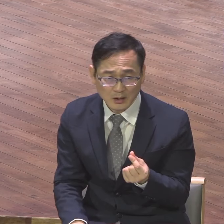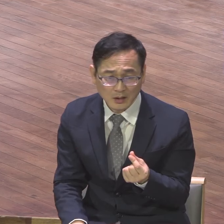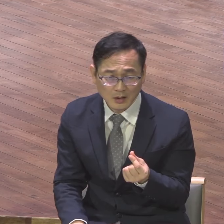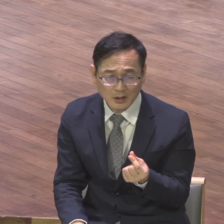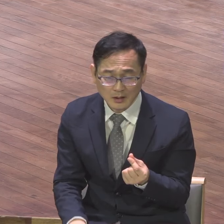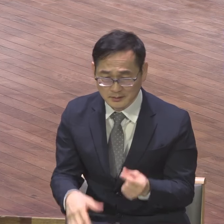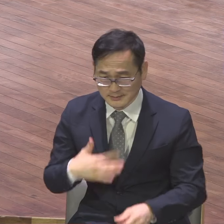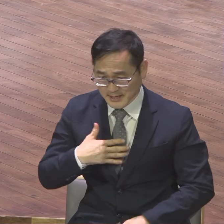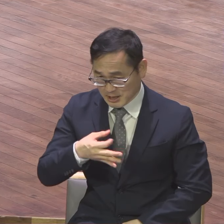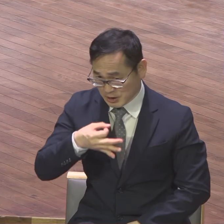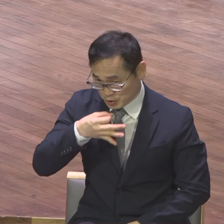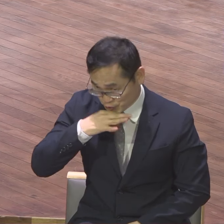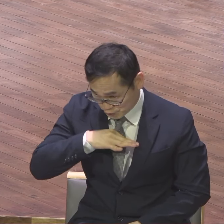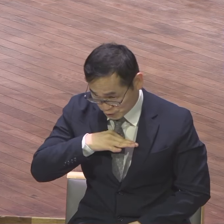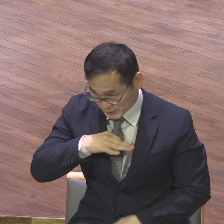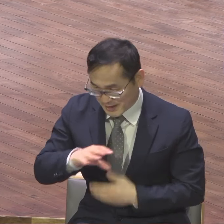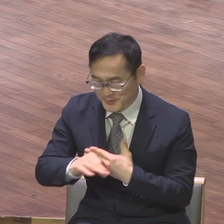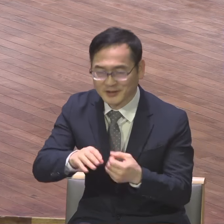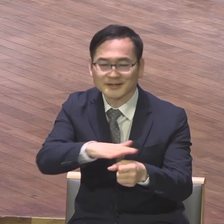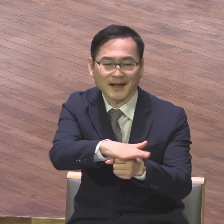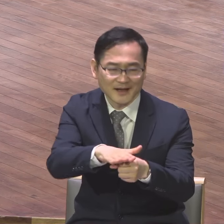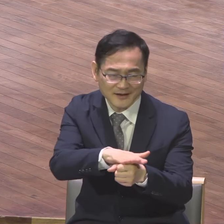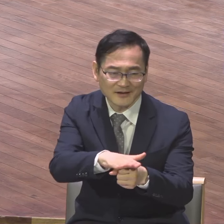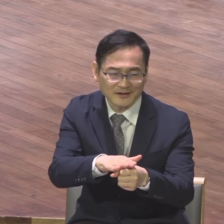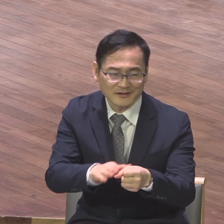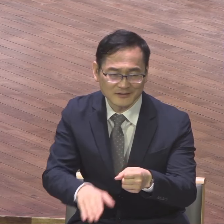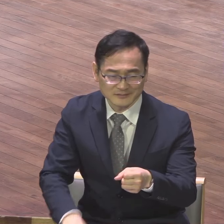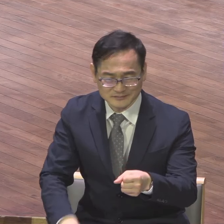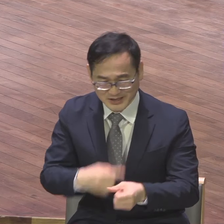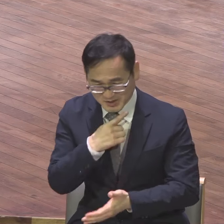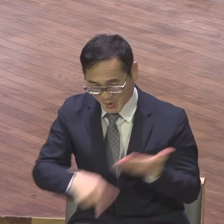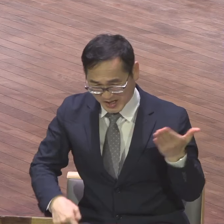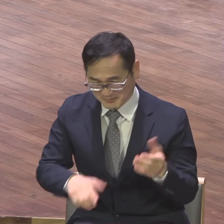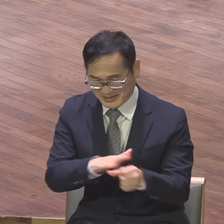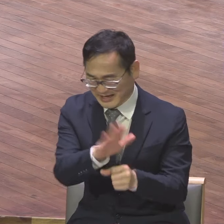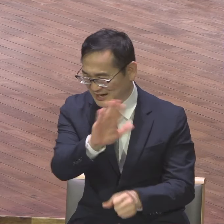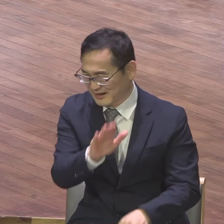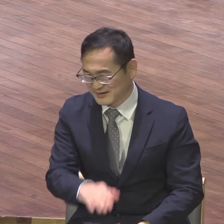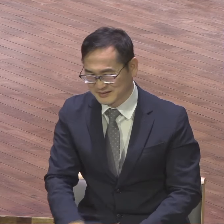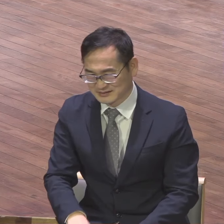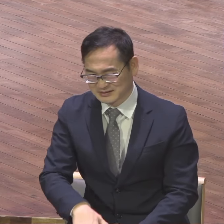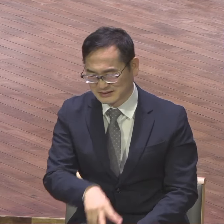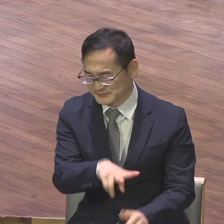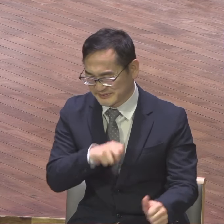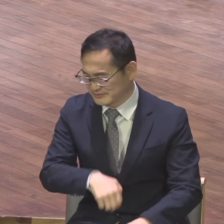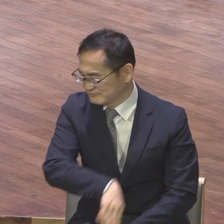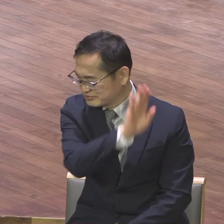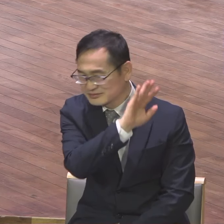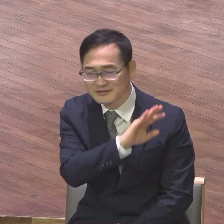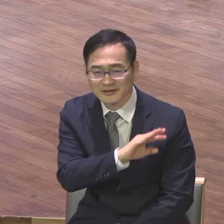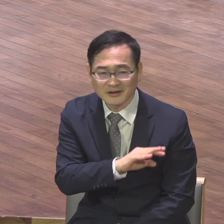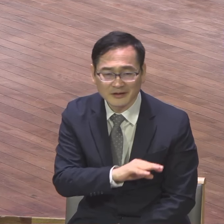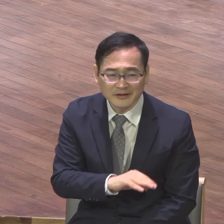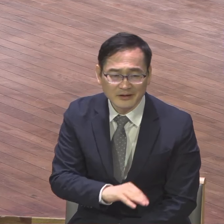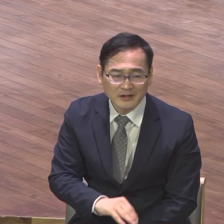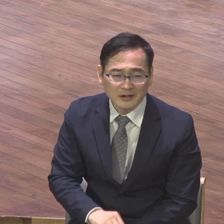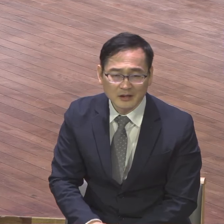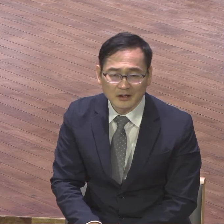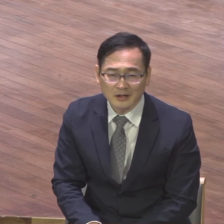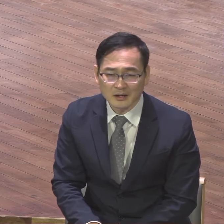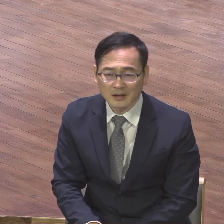내게 유익하면 사랑하고 내가 손해보면 미워하고